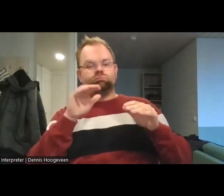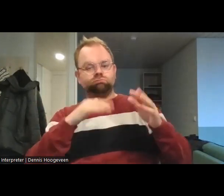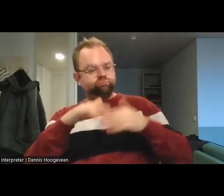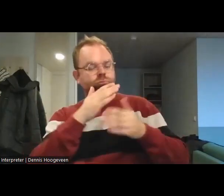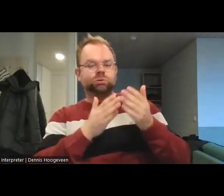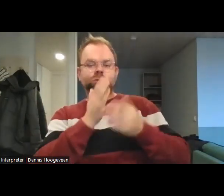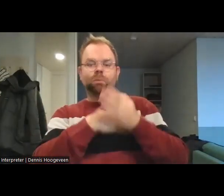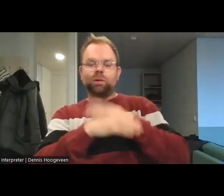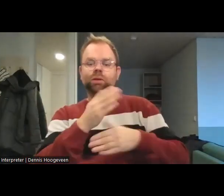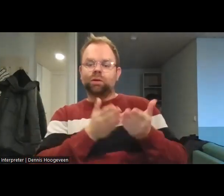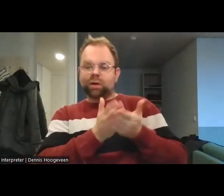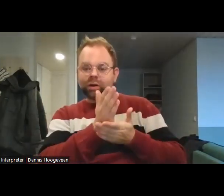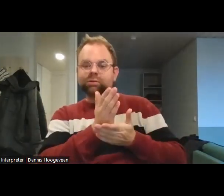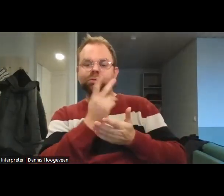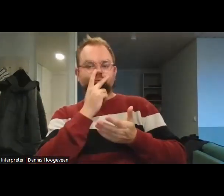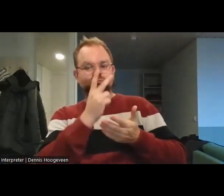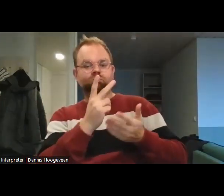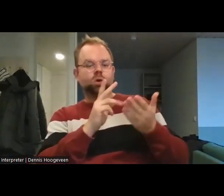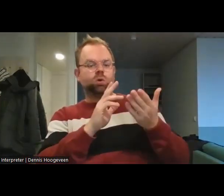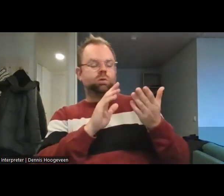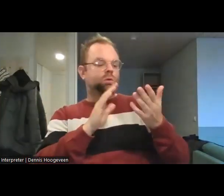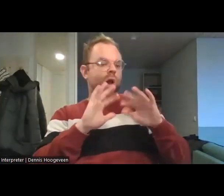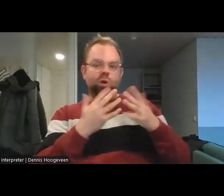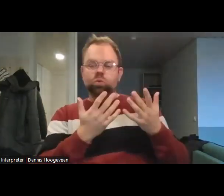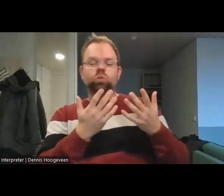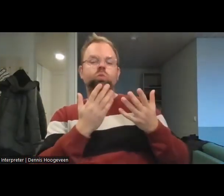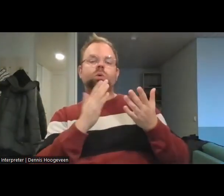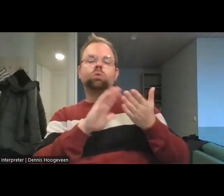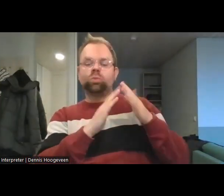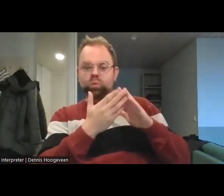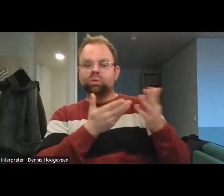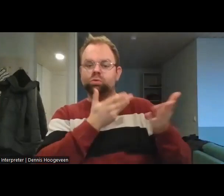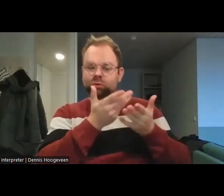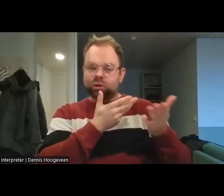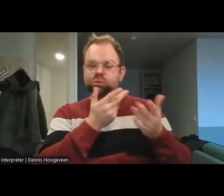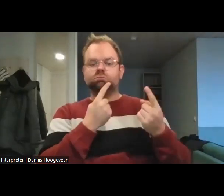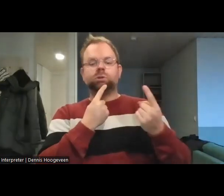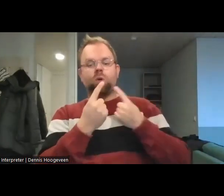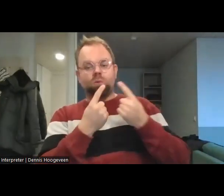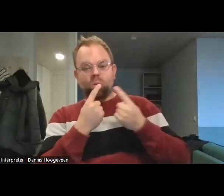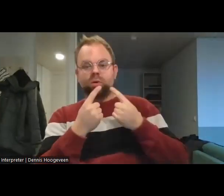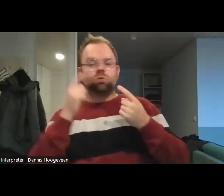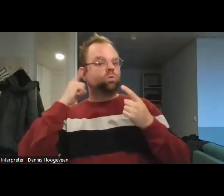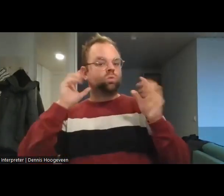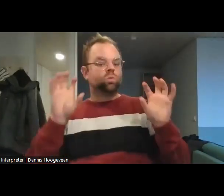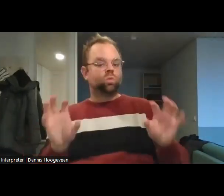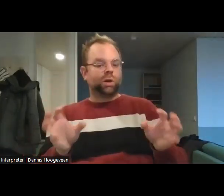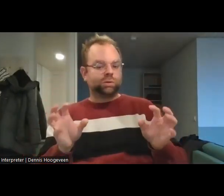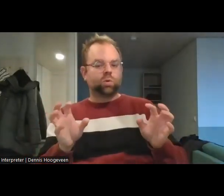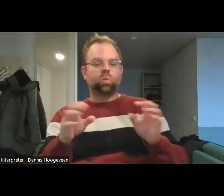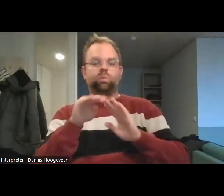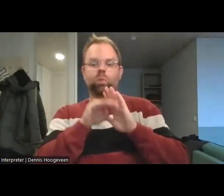de se socialiser, de promouvoir les droits des personnes handicapées par les consultations dans